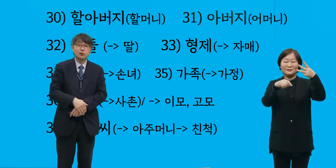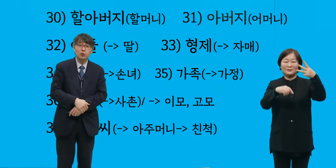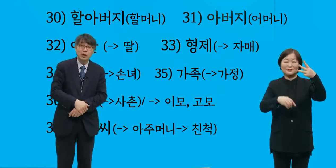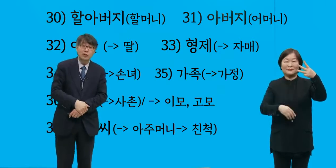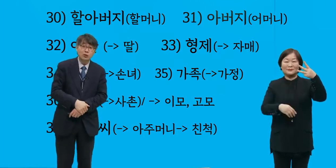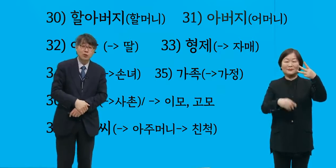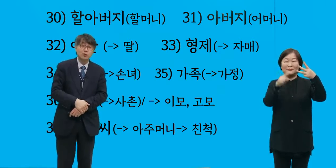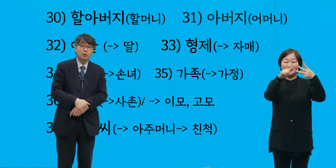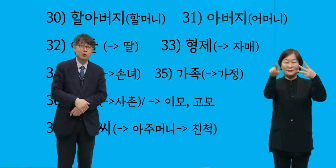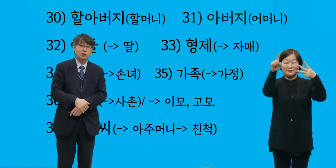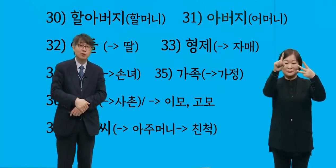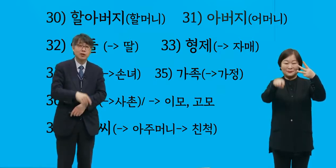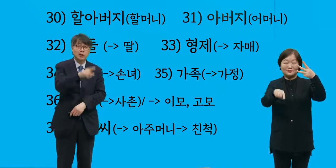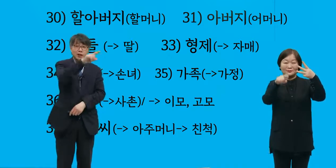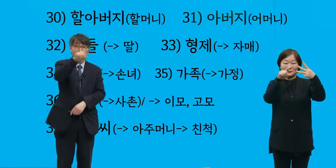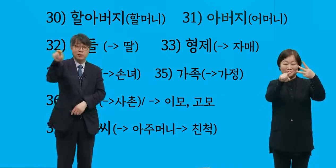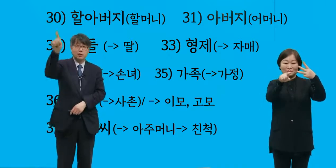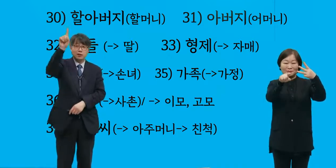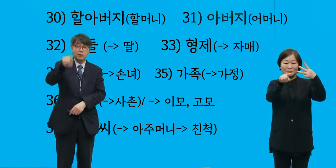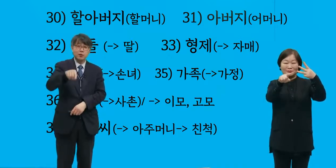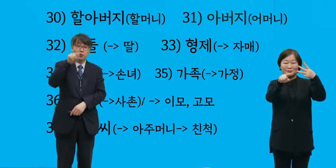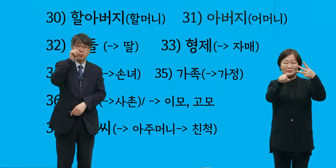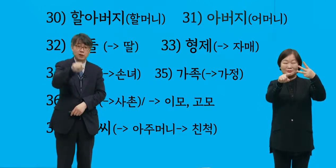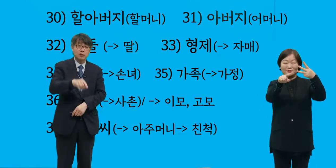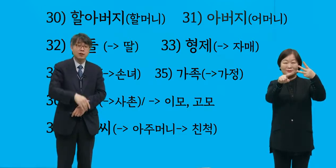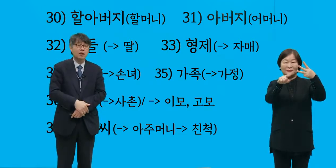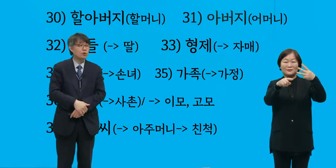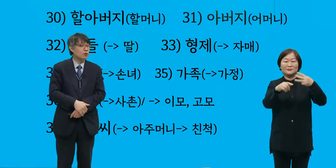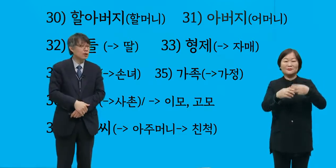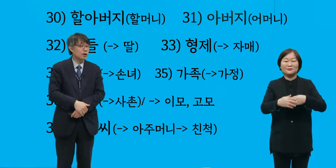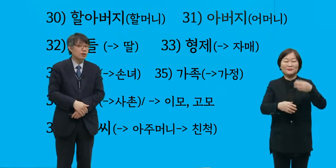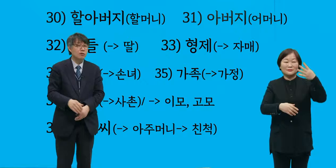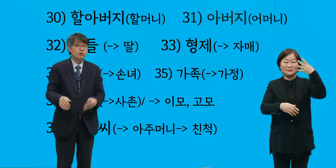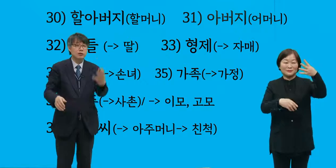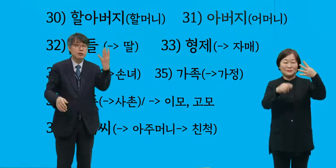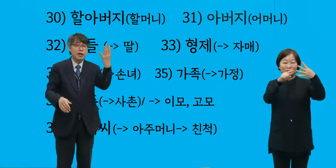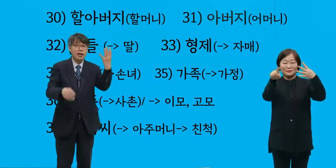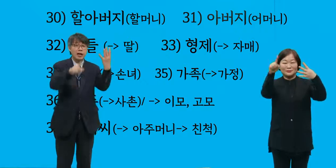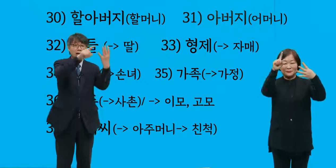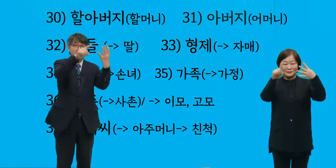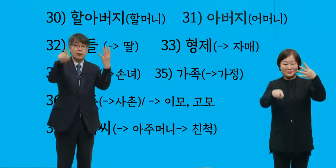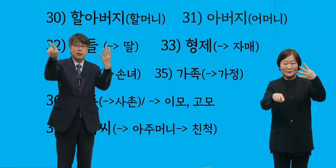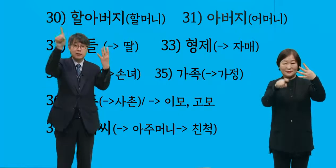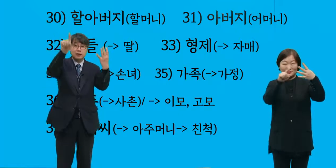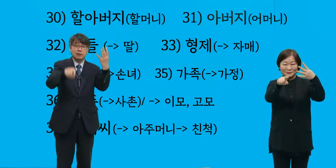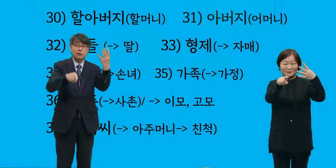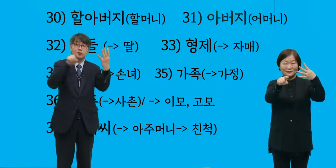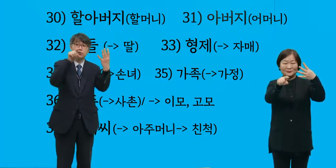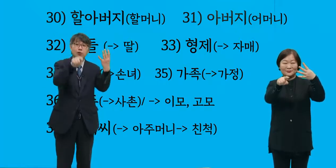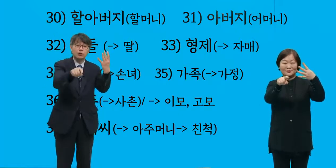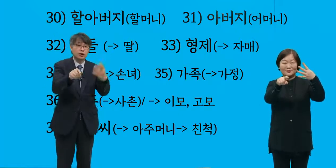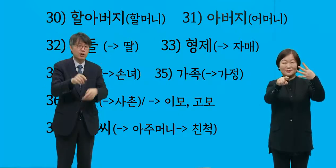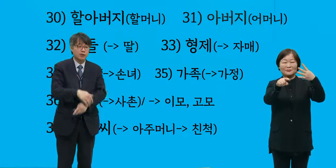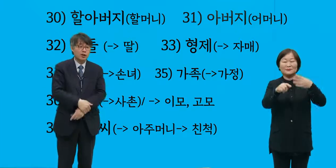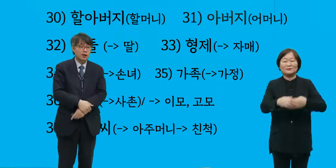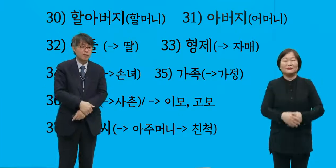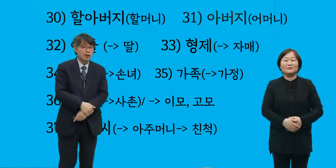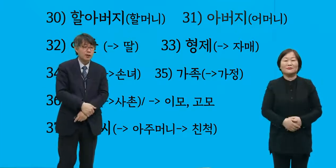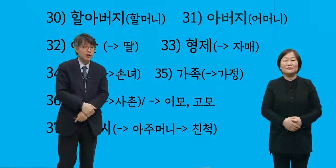촌 알죠? 삼촌 촌 할 때 삼촌. 사촌 어떻게 할까요? 사촌 이렇게 합니다.